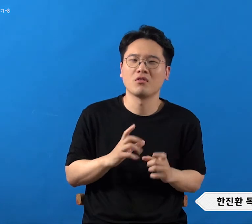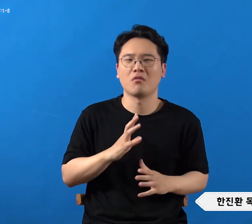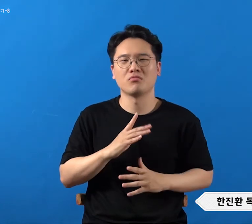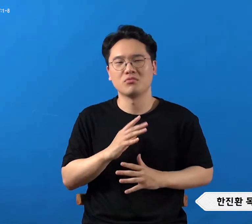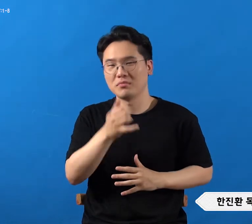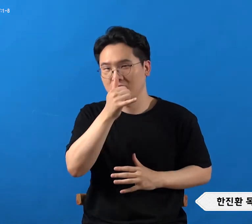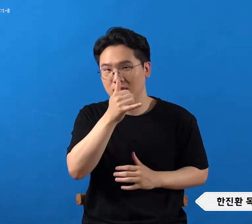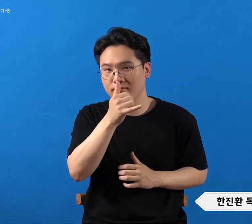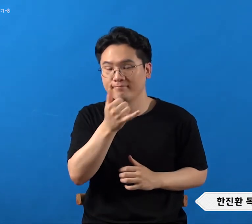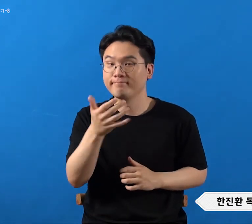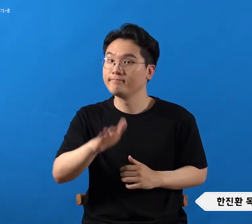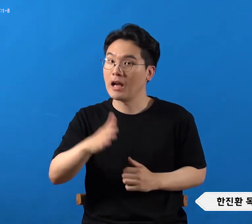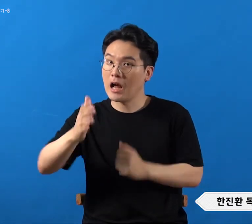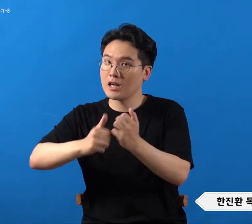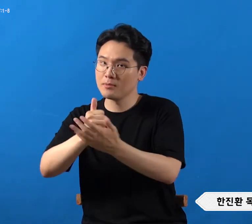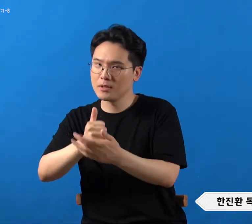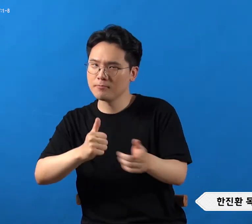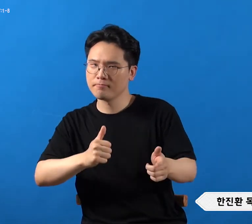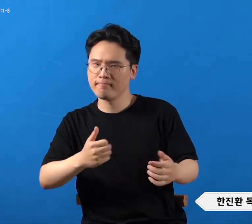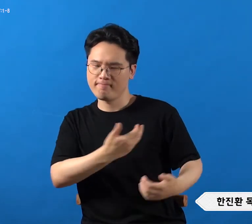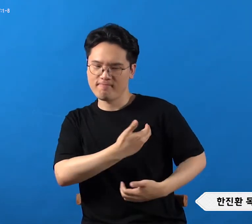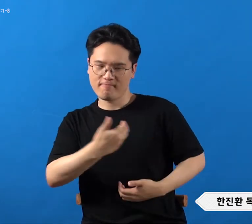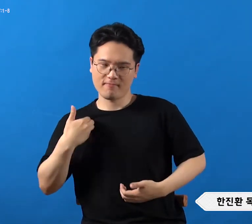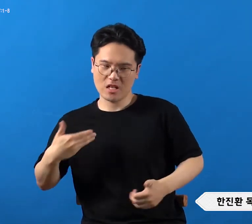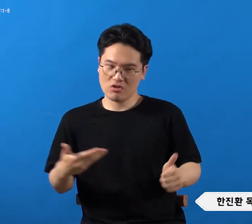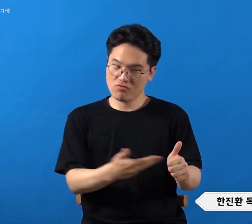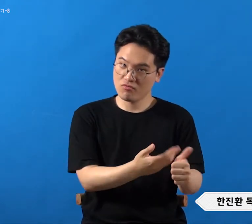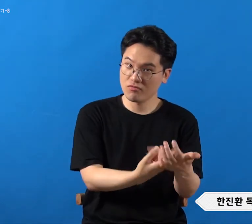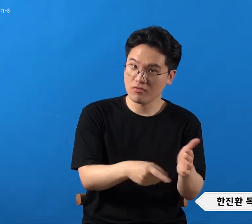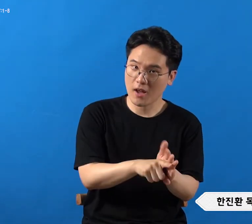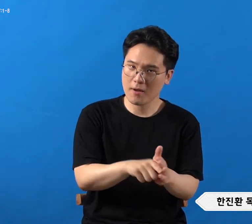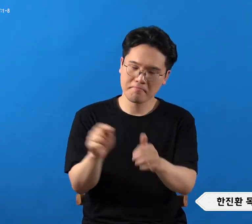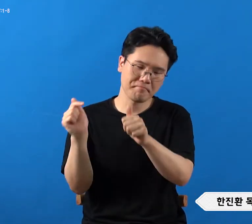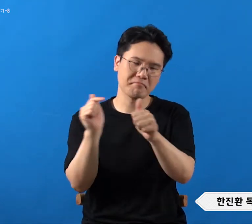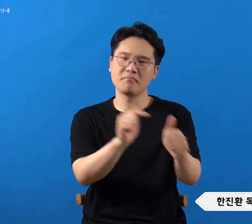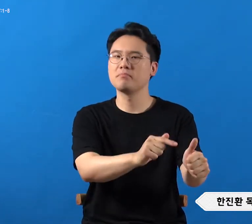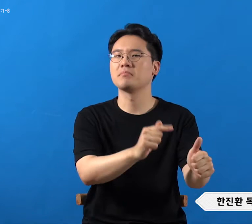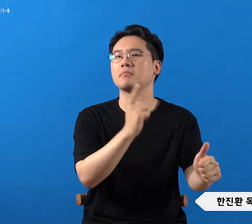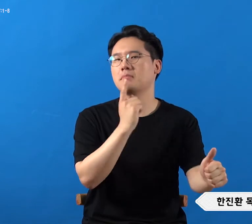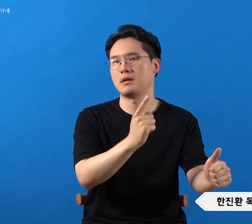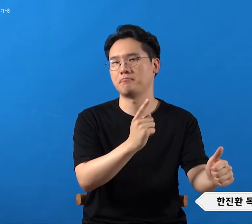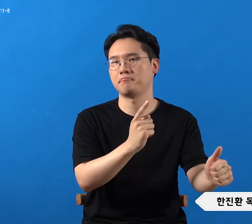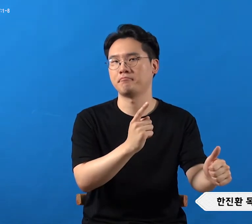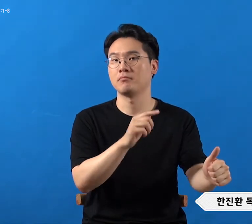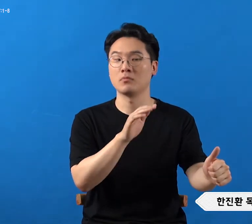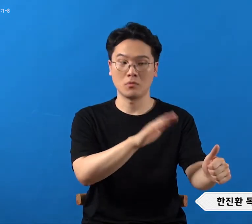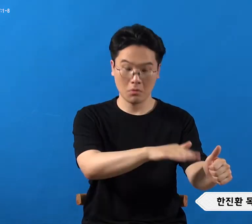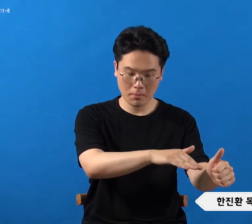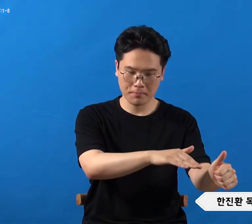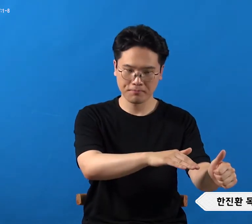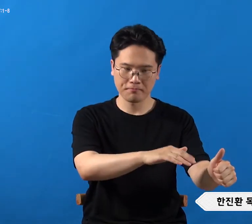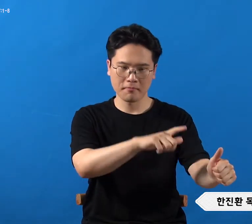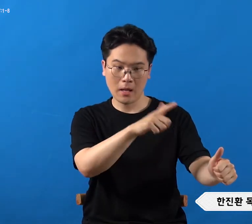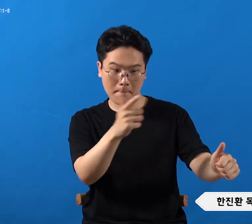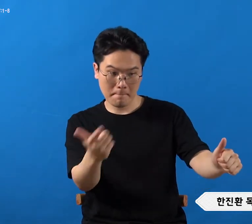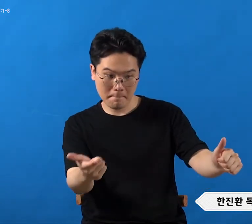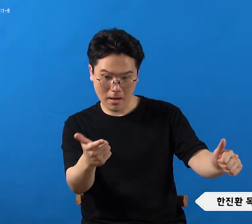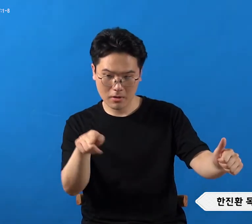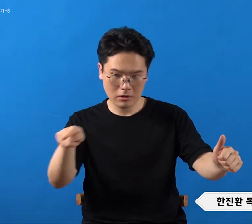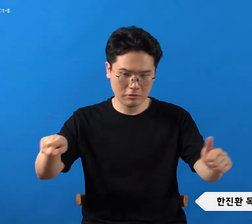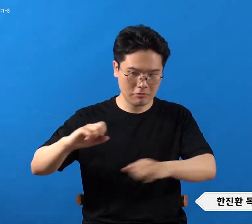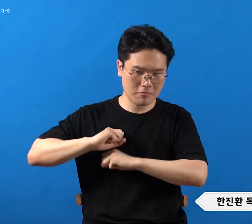용기를 주시려고 한 가지 명령을 하십니다. 밤에 미디안 진영 가까이 한번 다가가 보라